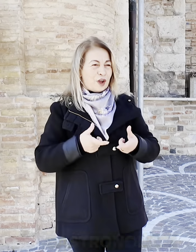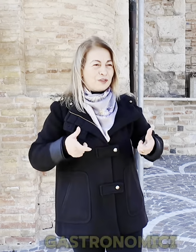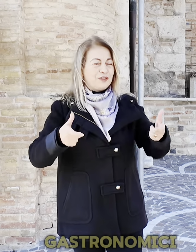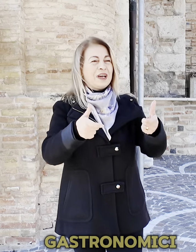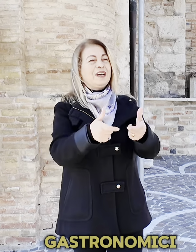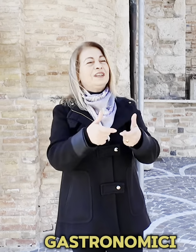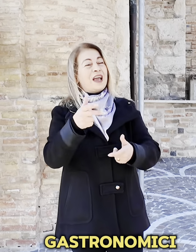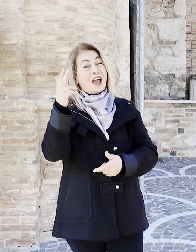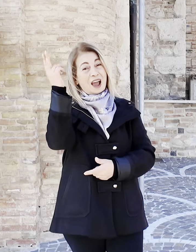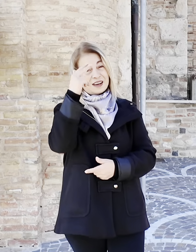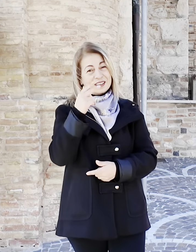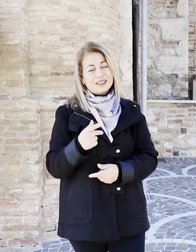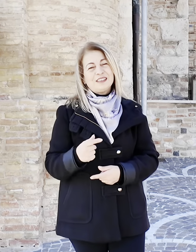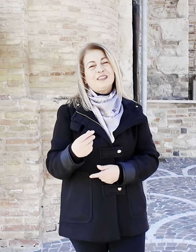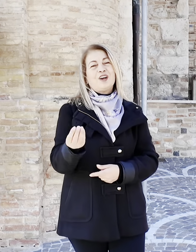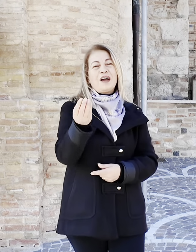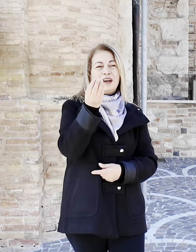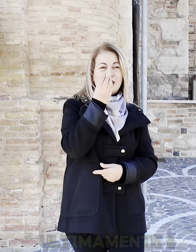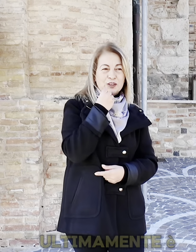e gastronomici.